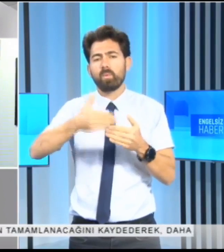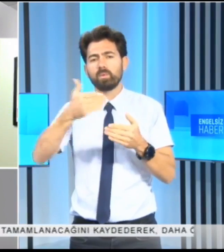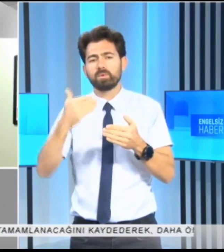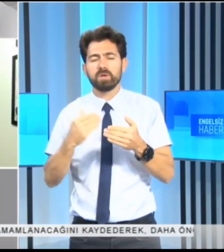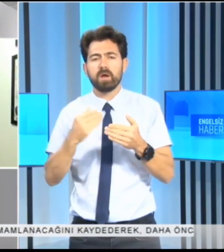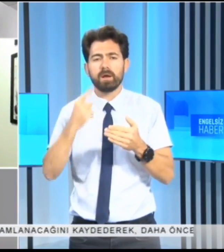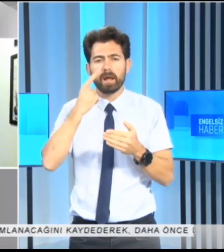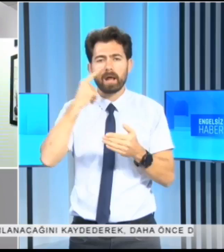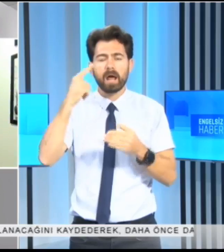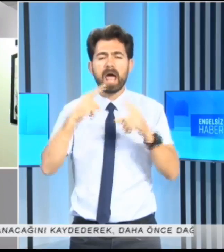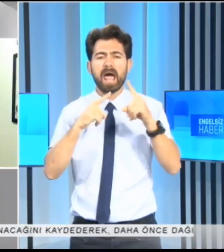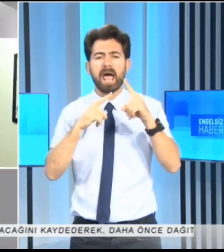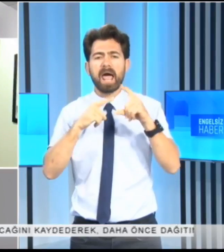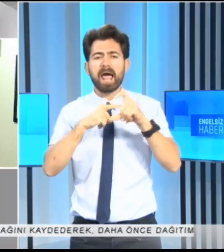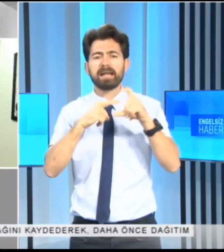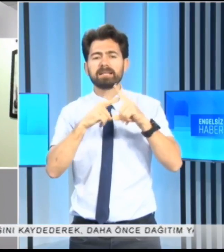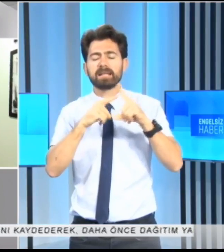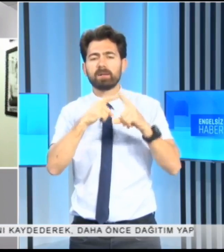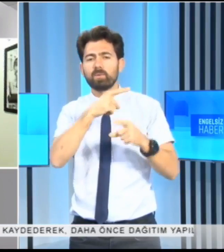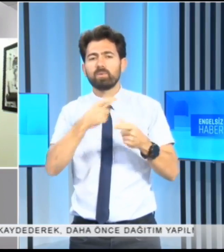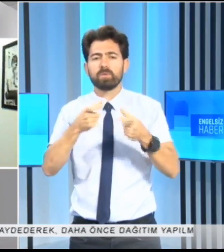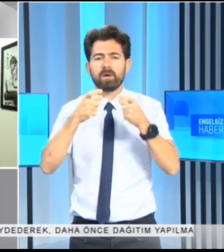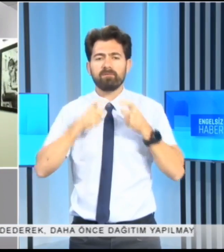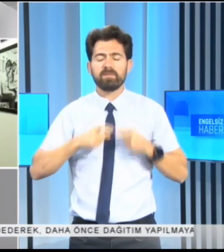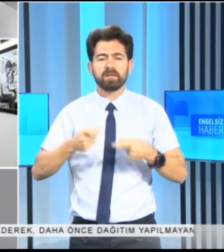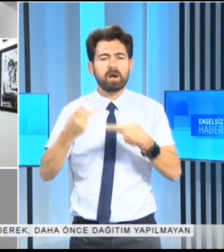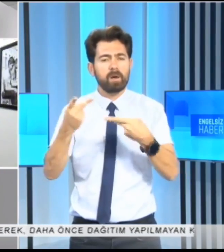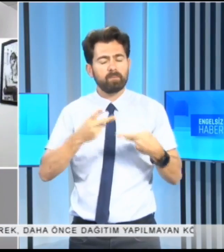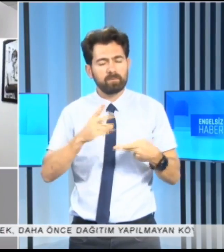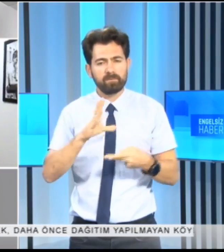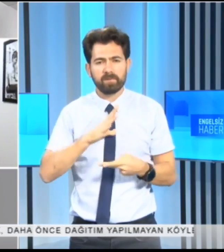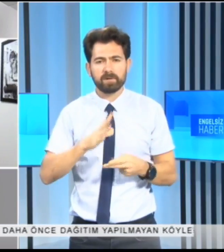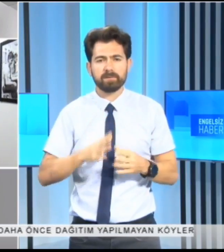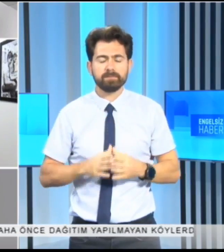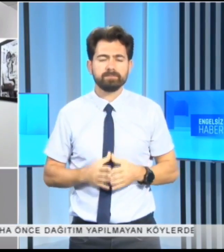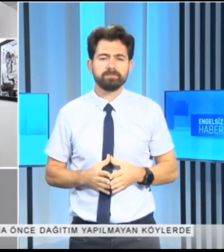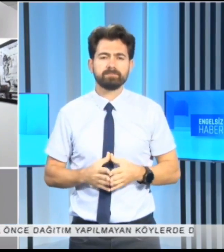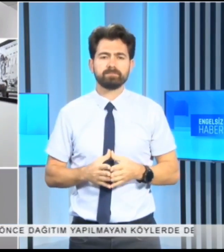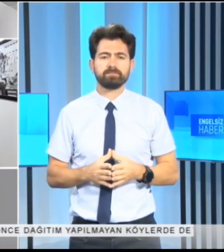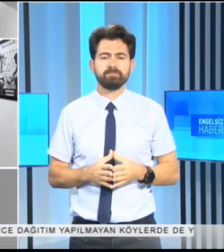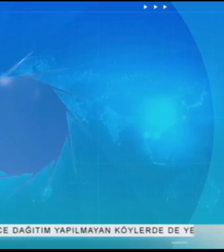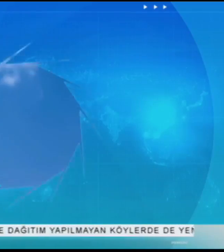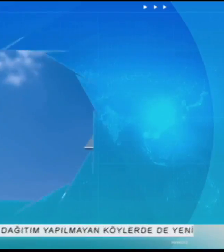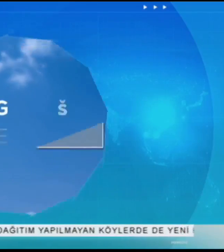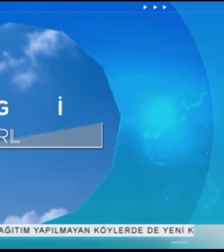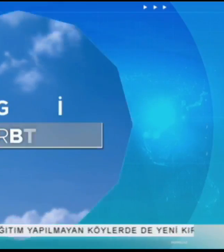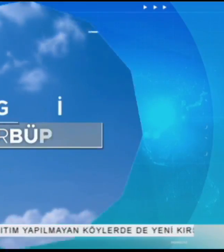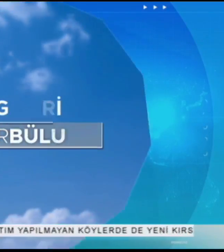Cumhurbaşkanı Ersin Tatar tarafından kabul edildi